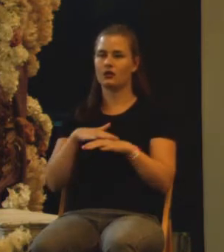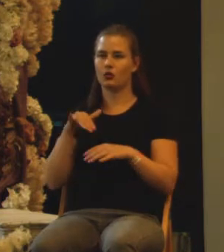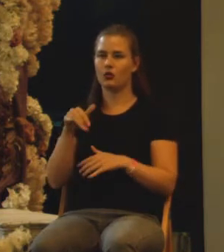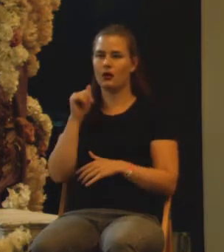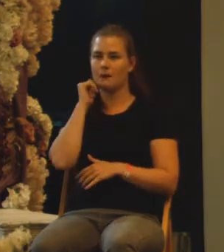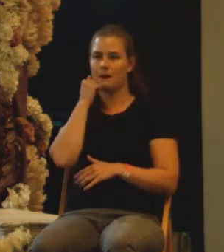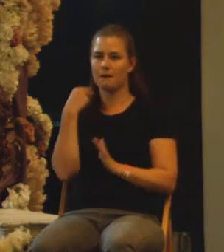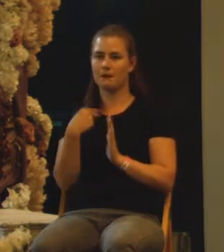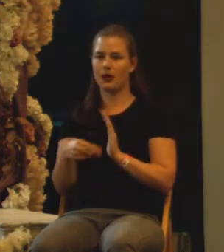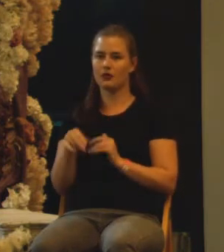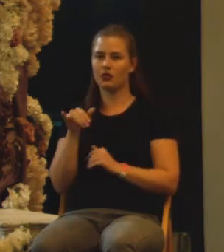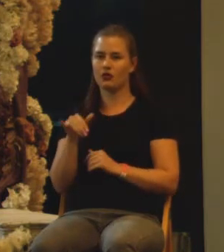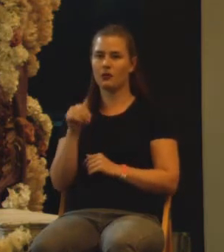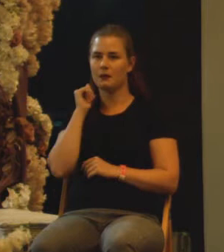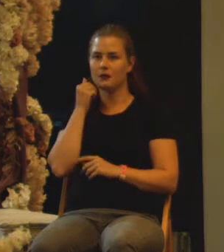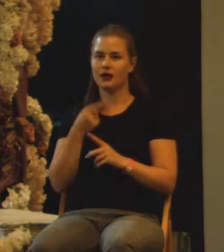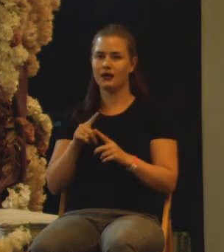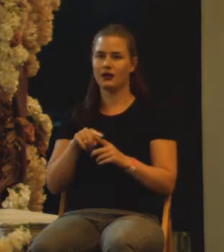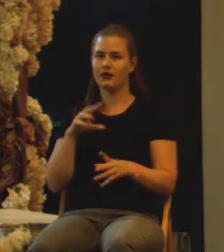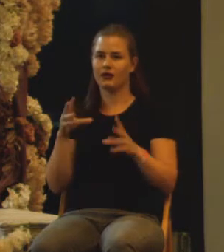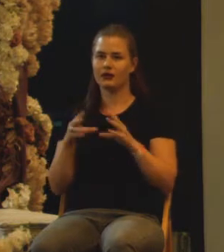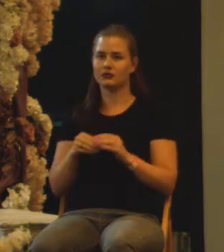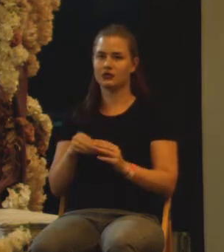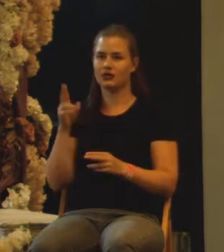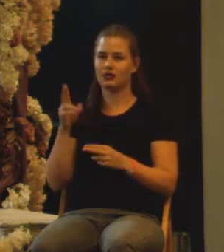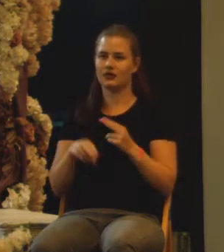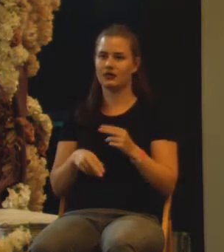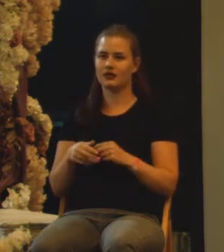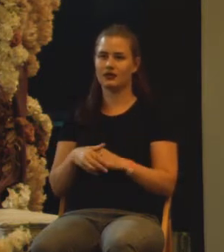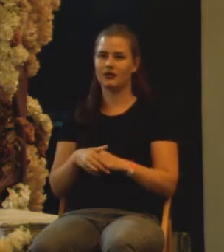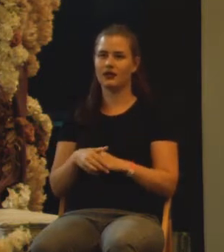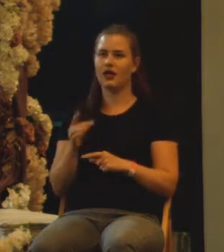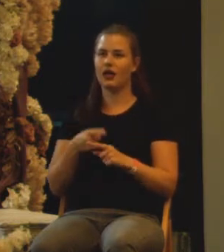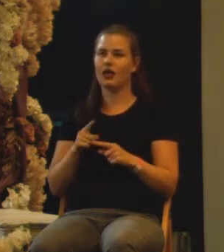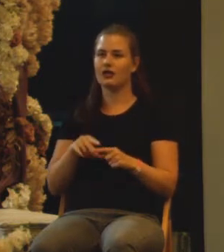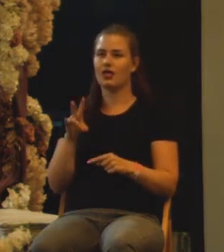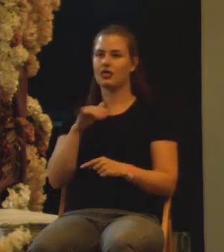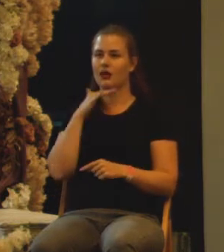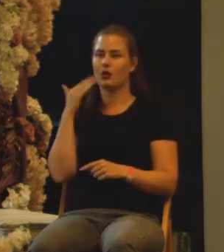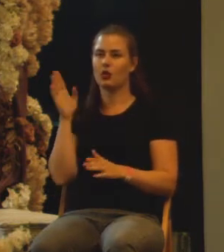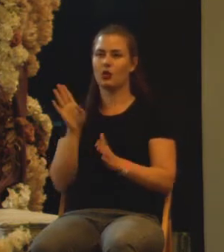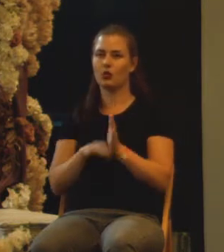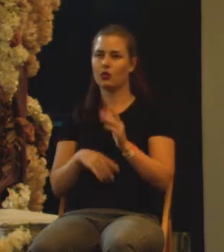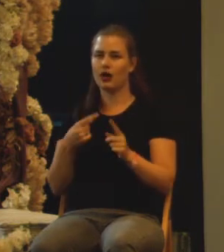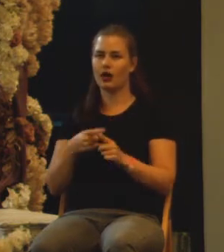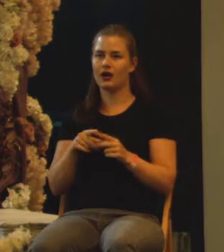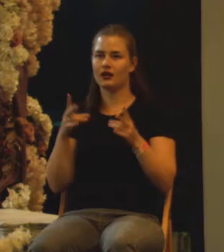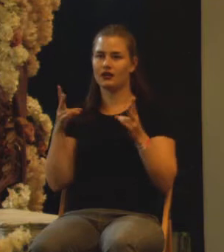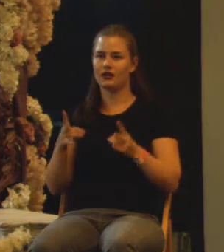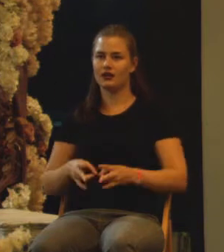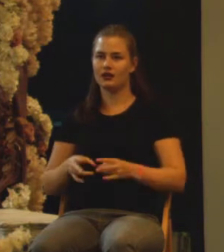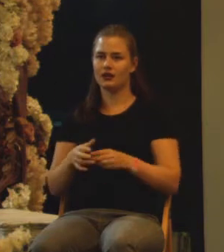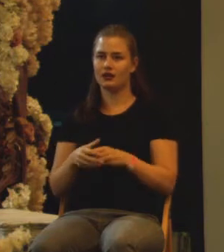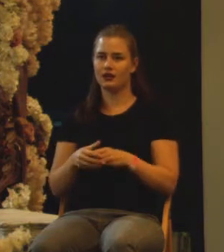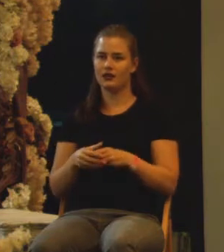у бабушки покупайте. У бабушки там вообще хана. Это гораздо хуже, я вам сейчас расскажу. Это трагедия. Сейчас вам...